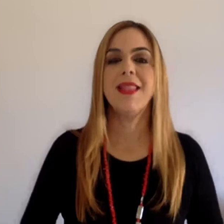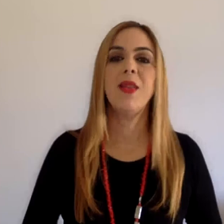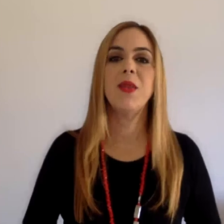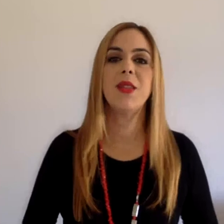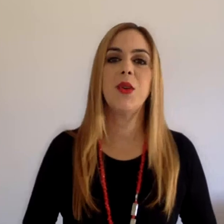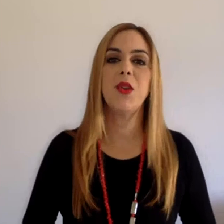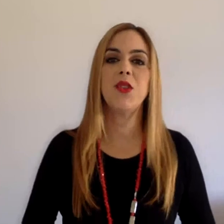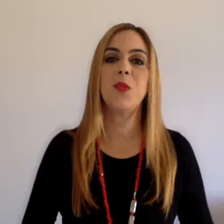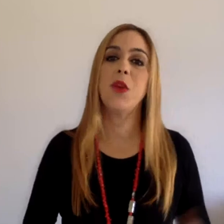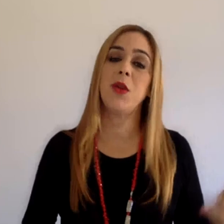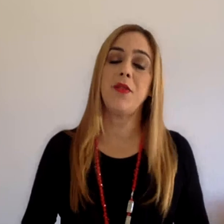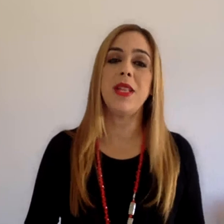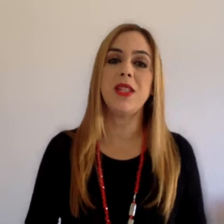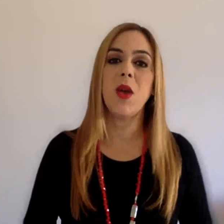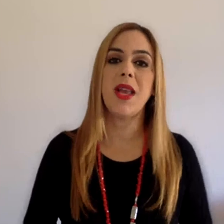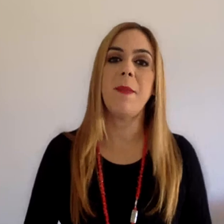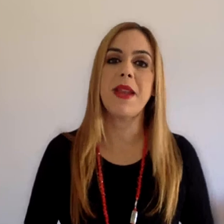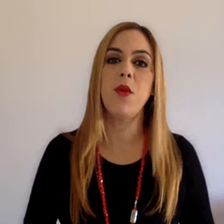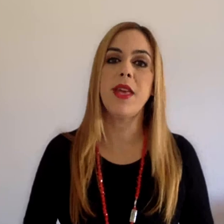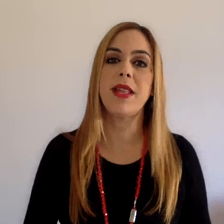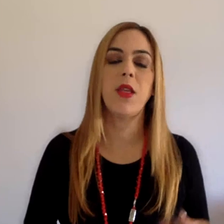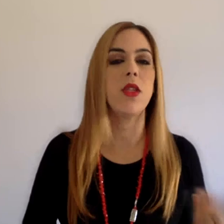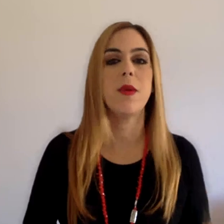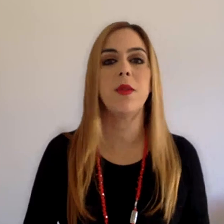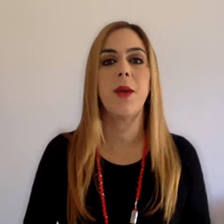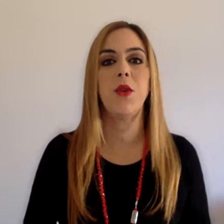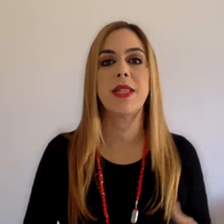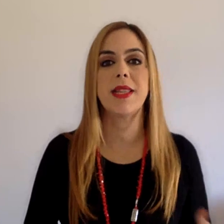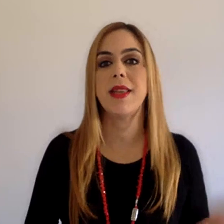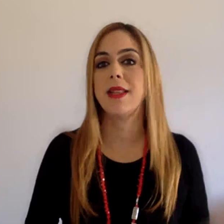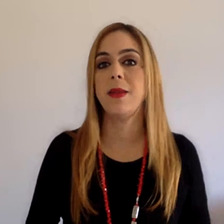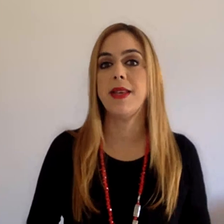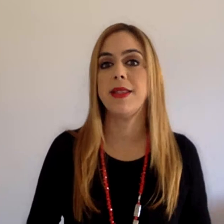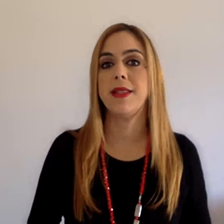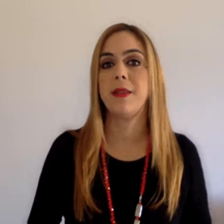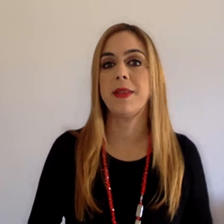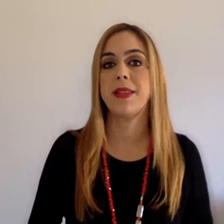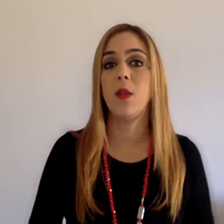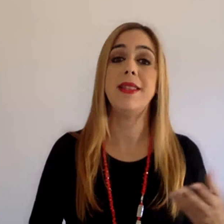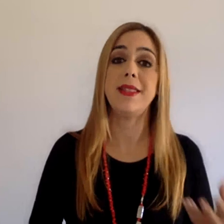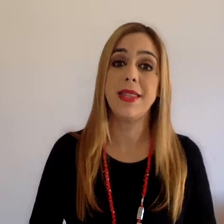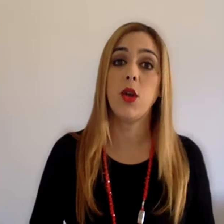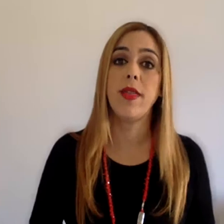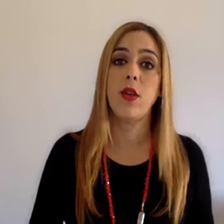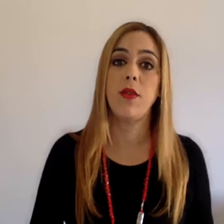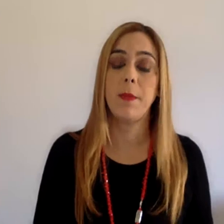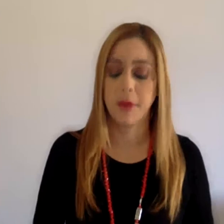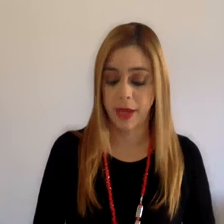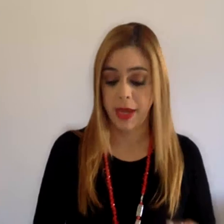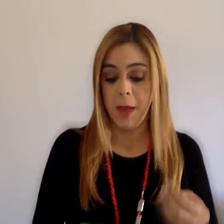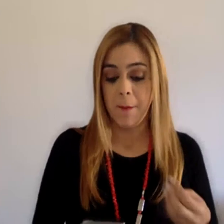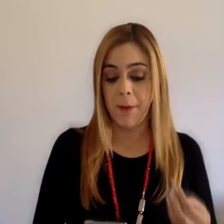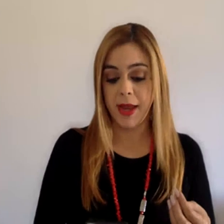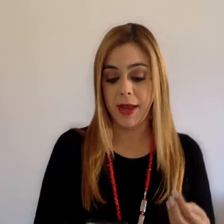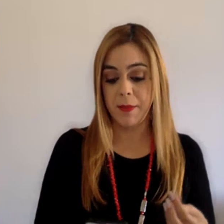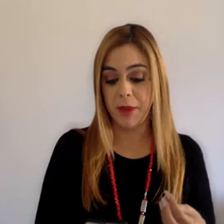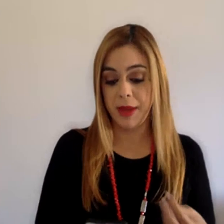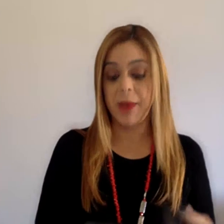saludos a todos fueron la fundación alas para la mujer ha estado llevando a cabo una serie de actividades desde el pasado 25 de noviembre